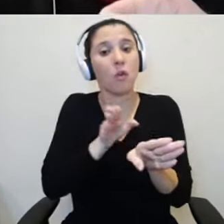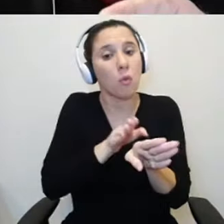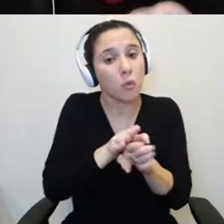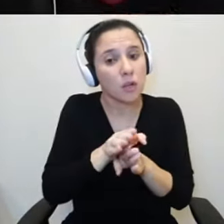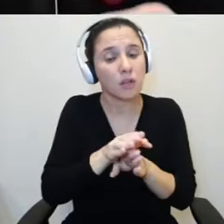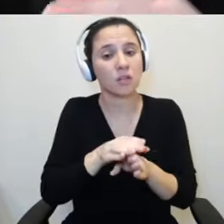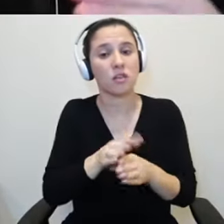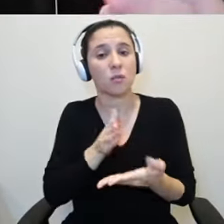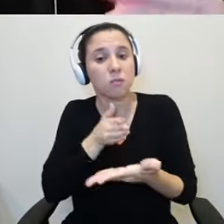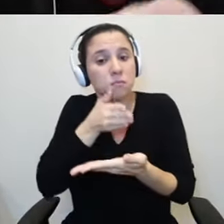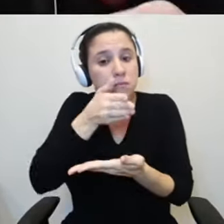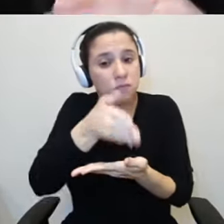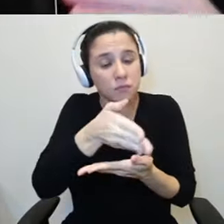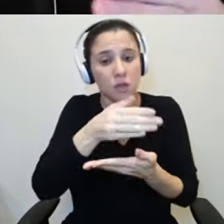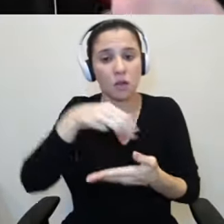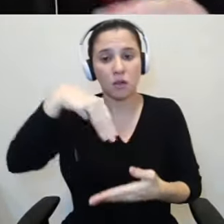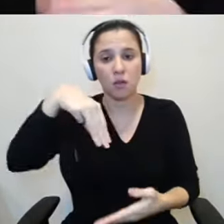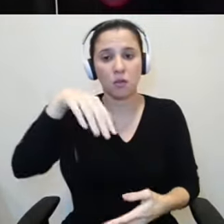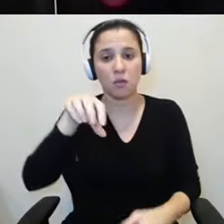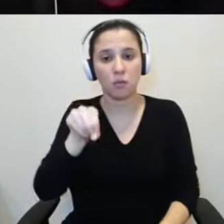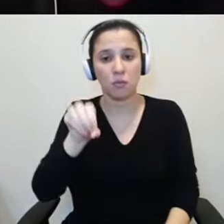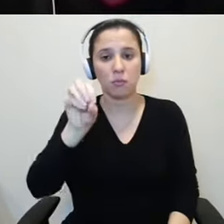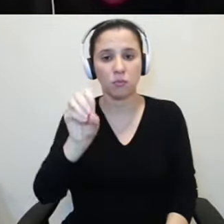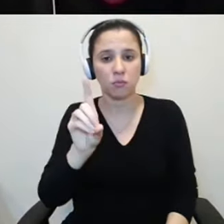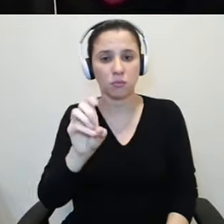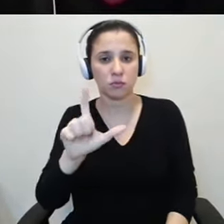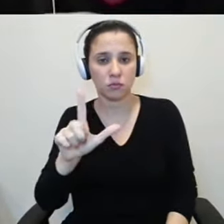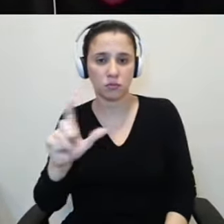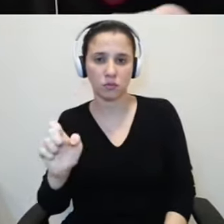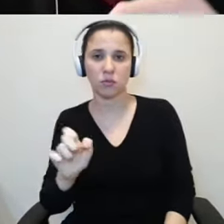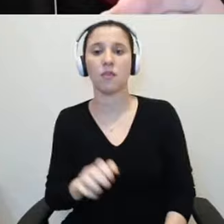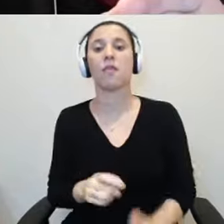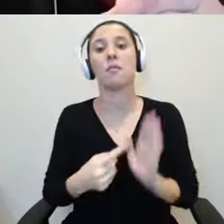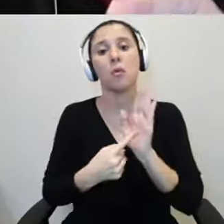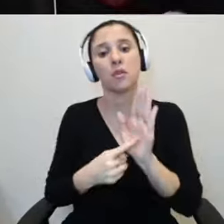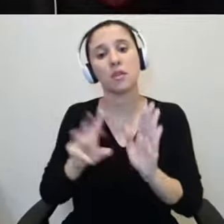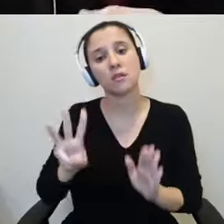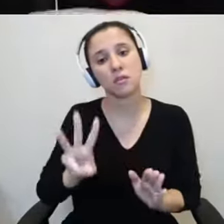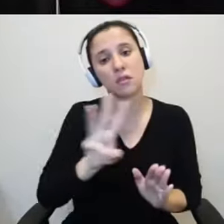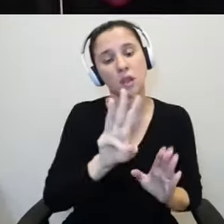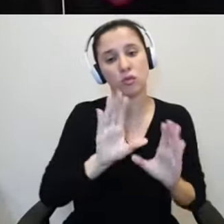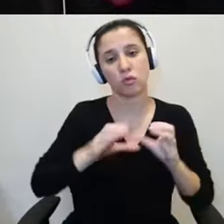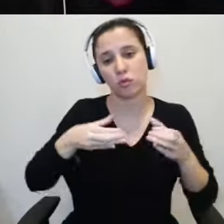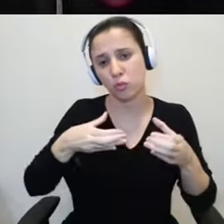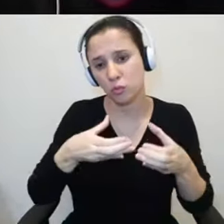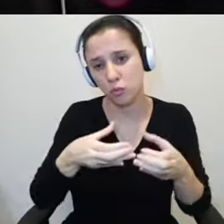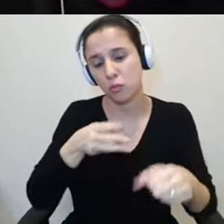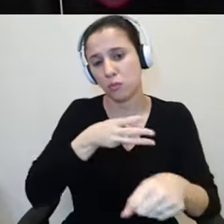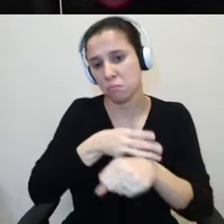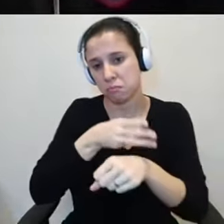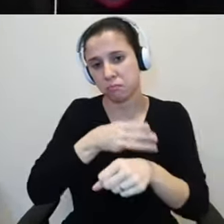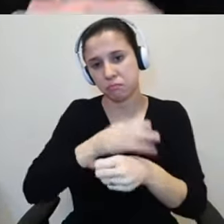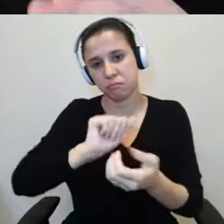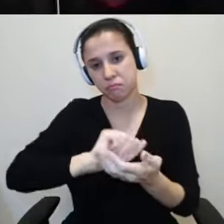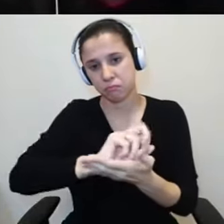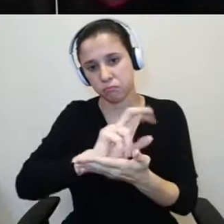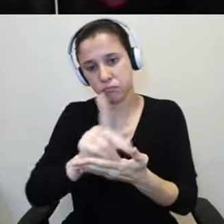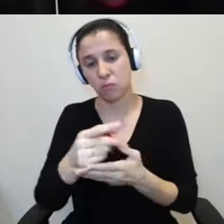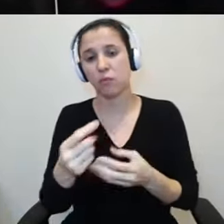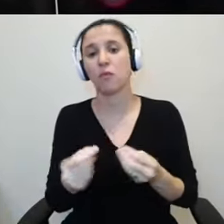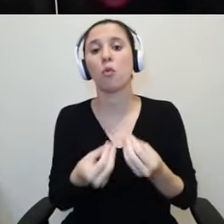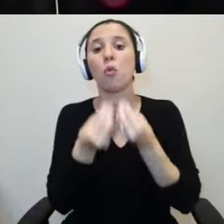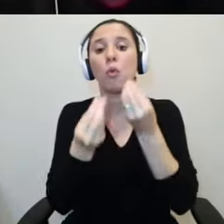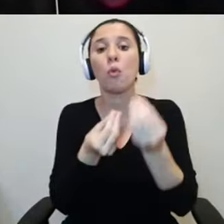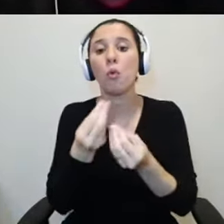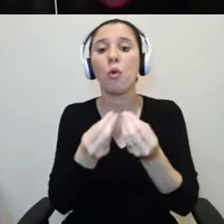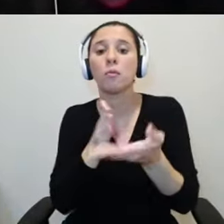também no nosso site, nos grupos e tudo mais, informações com tutoriais para viabilizar esse acesso. Então, fiquem